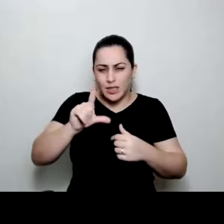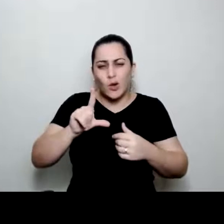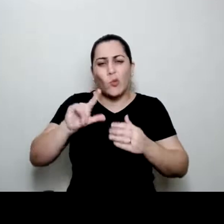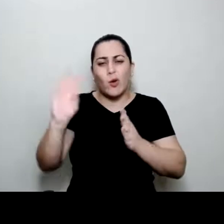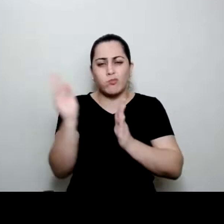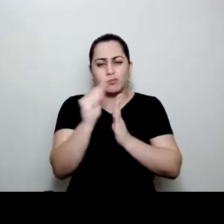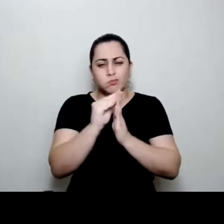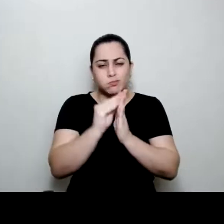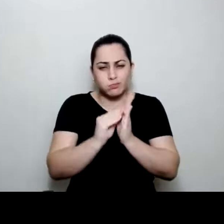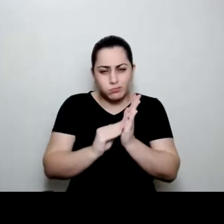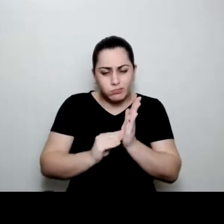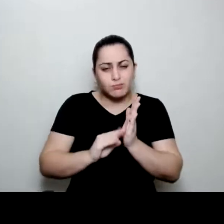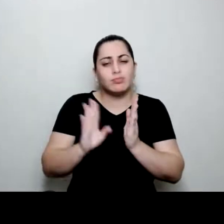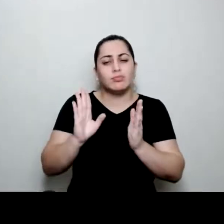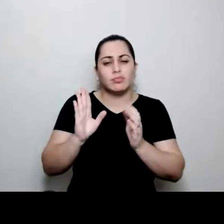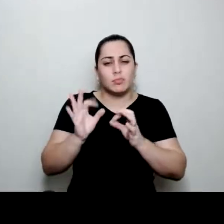documentada.